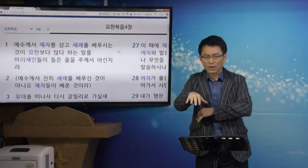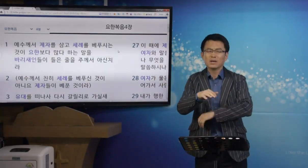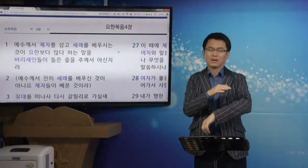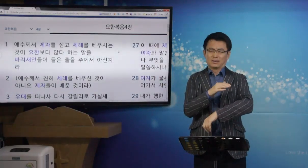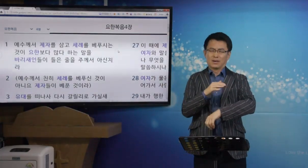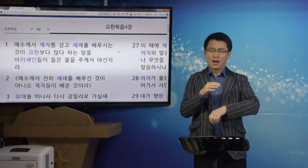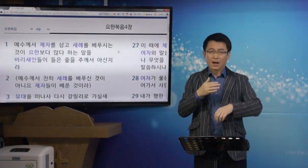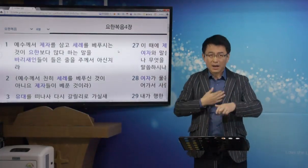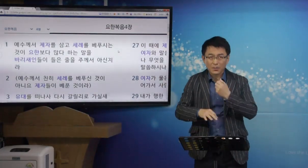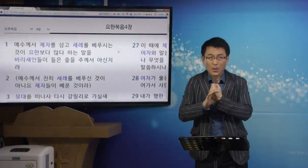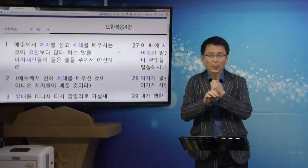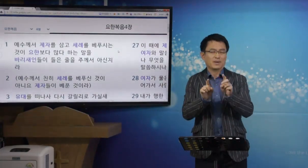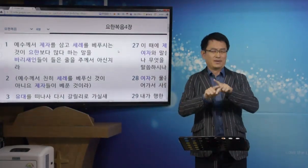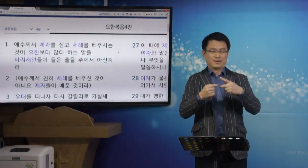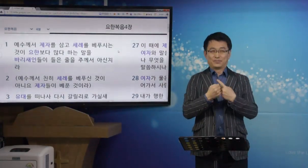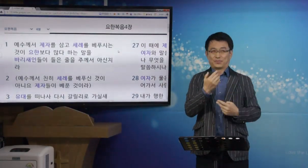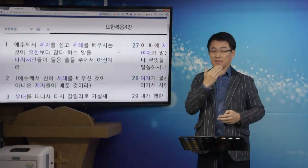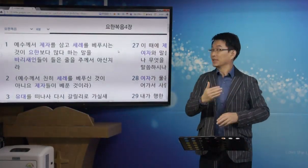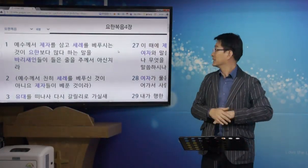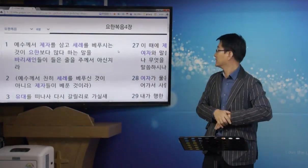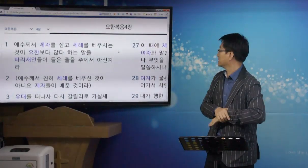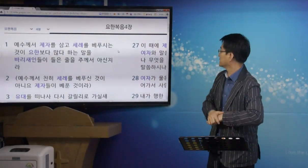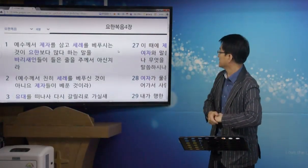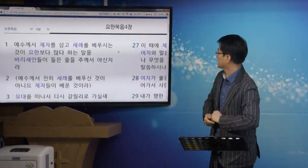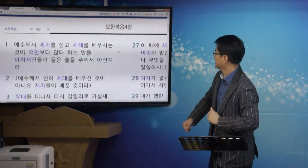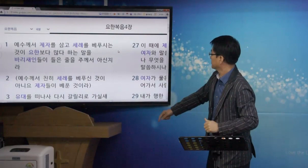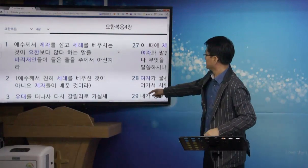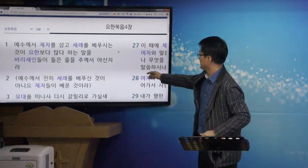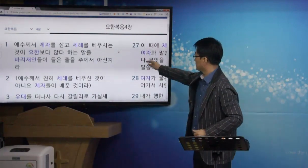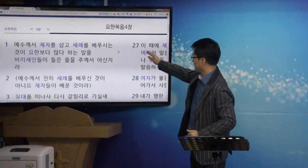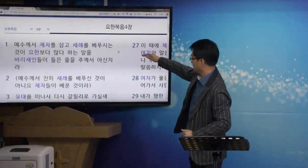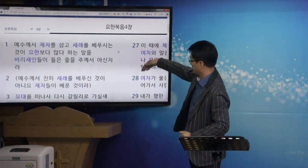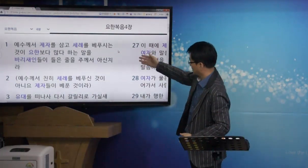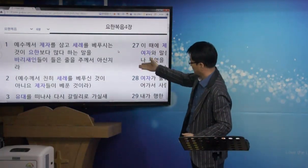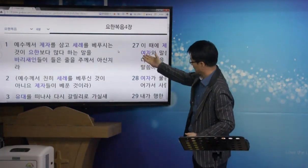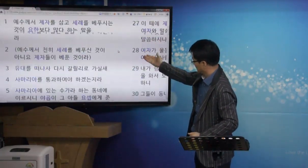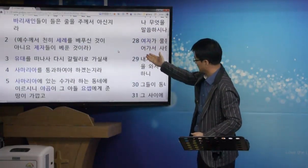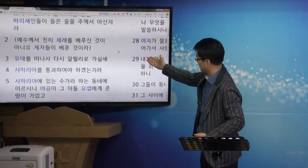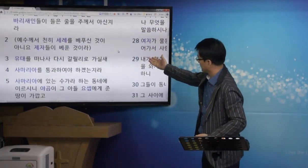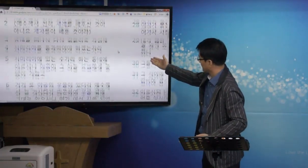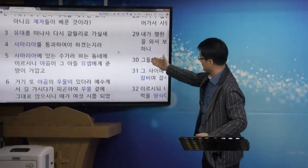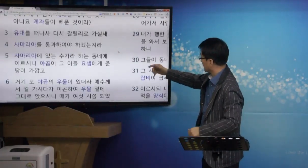시간, 장소를 알면 여러분들이 잘 이해할 수 있을 것 같습니다.